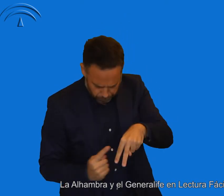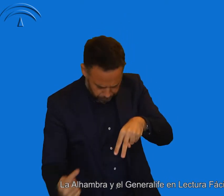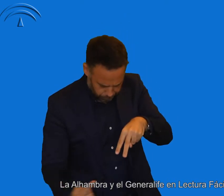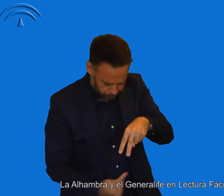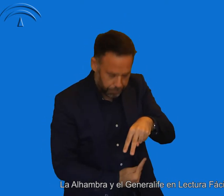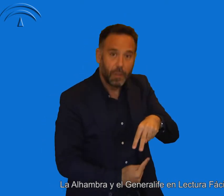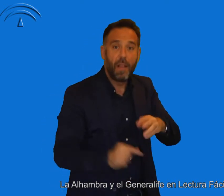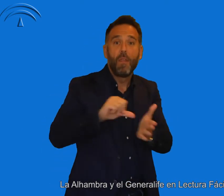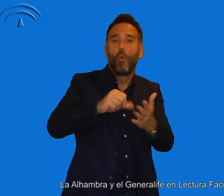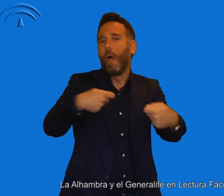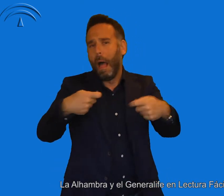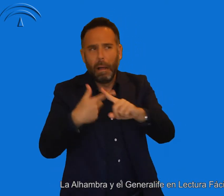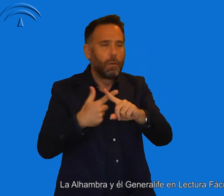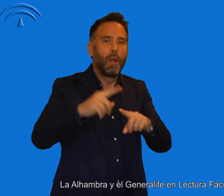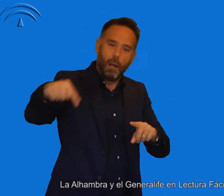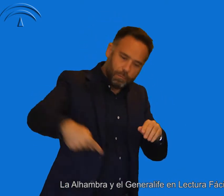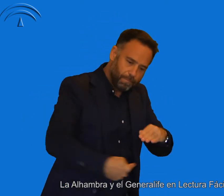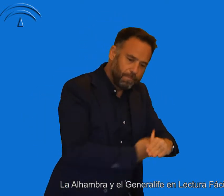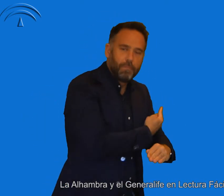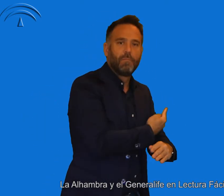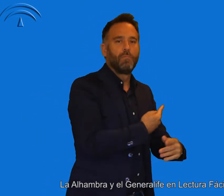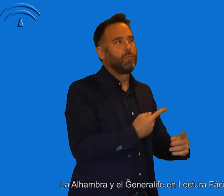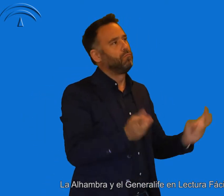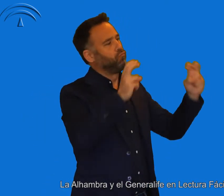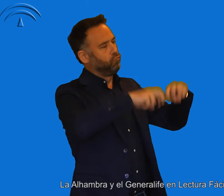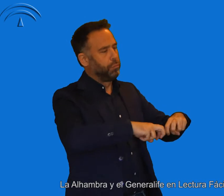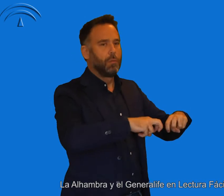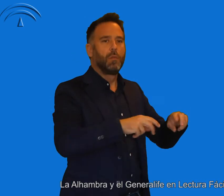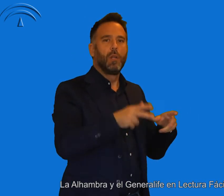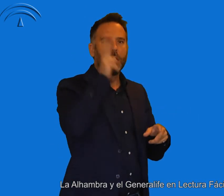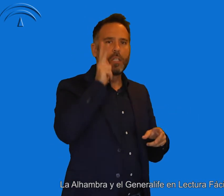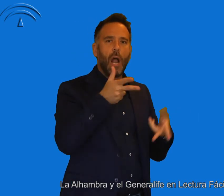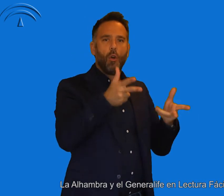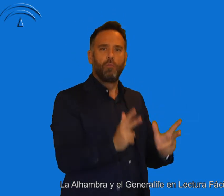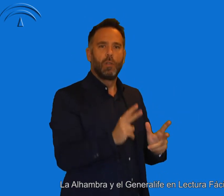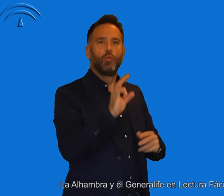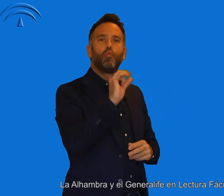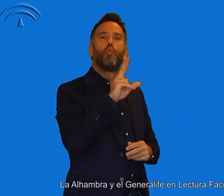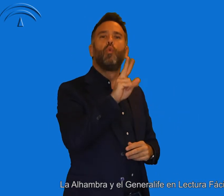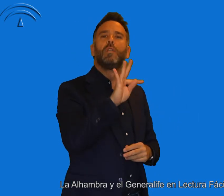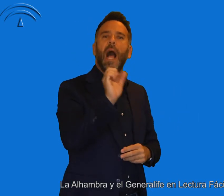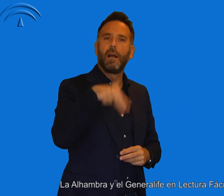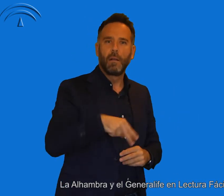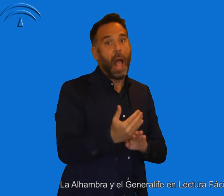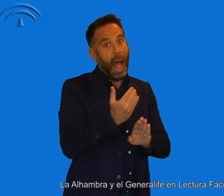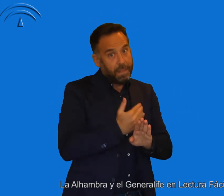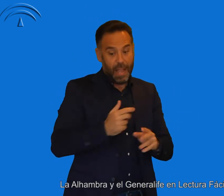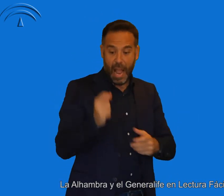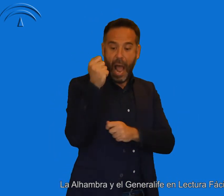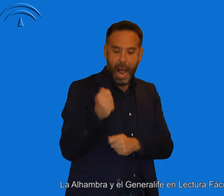puerta. La gente venía por ese camino, desde la ciudad, a resolver los asuntos en la corte del sultán.